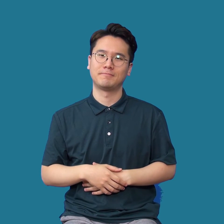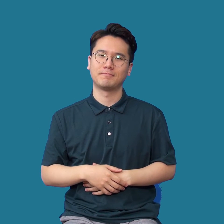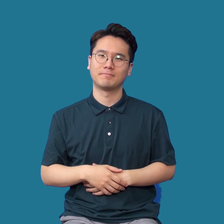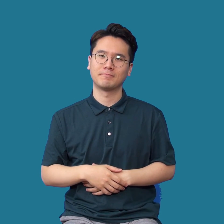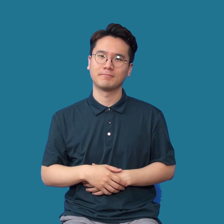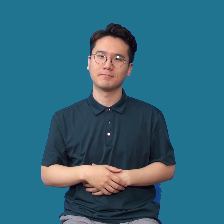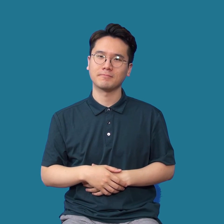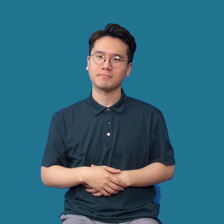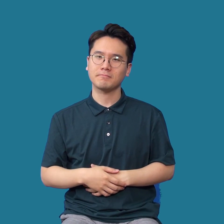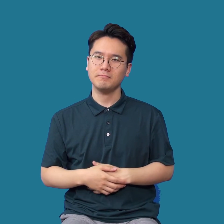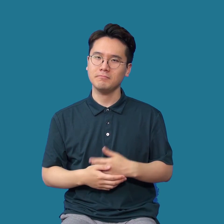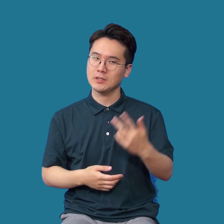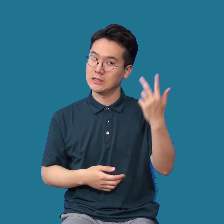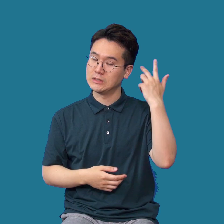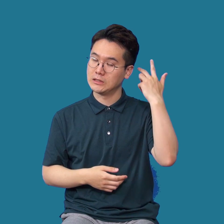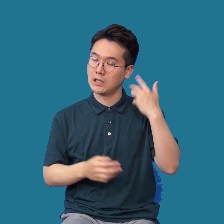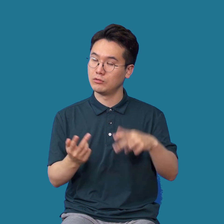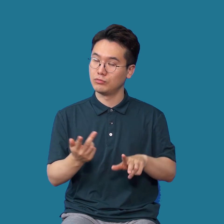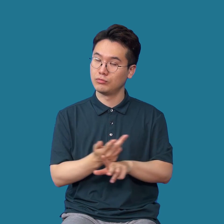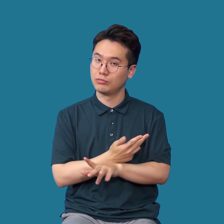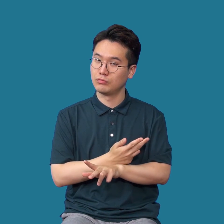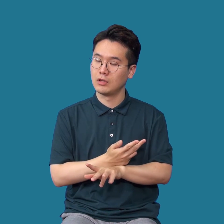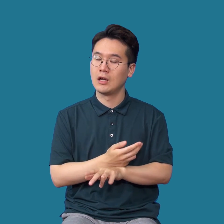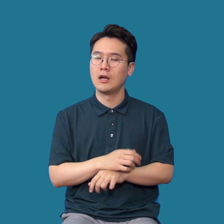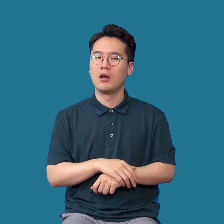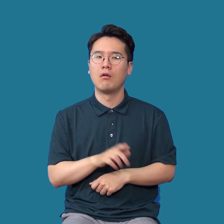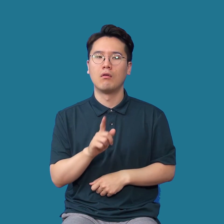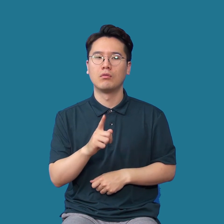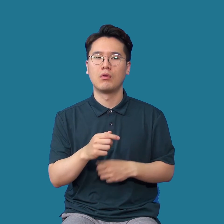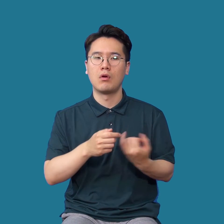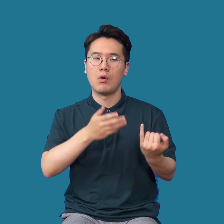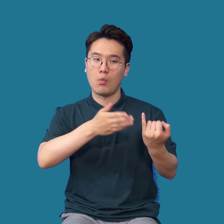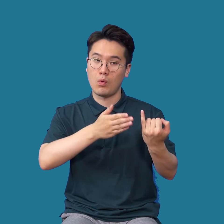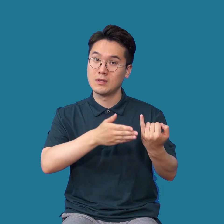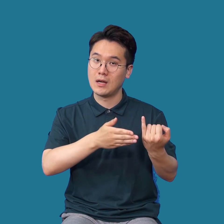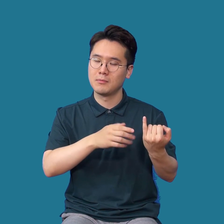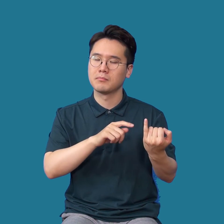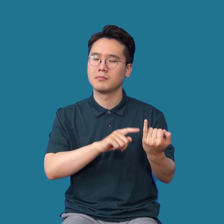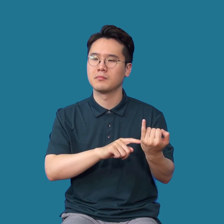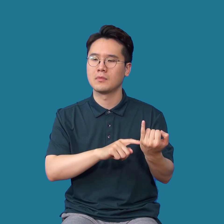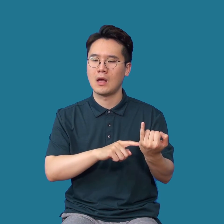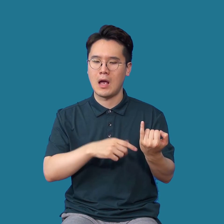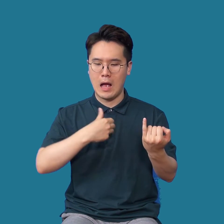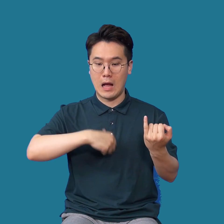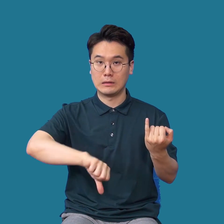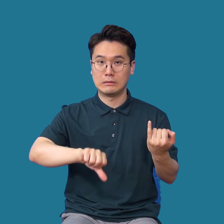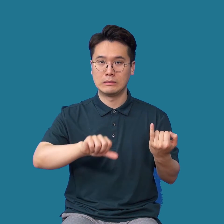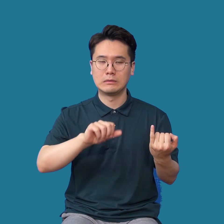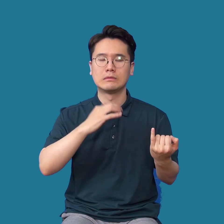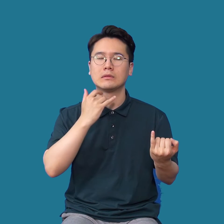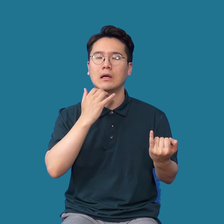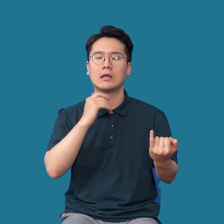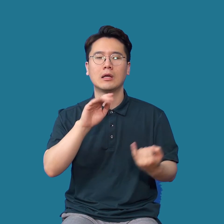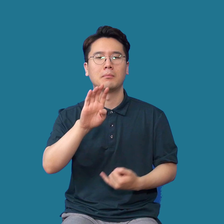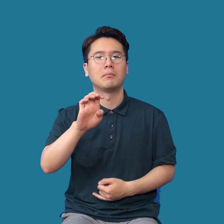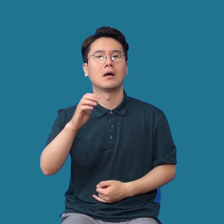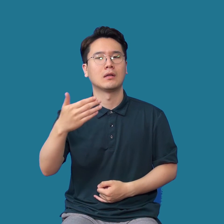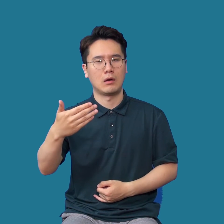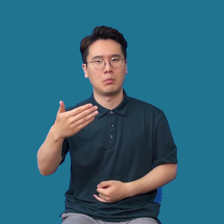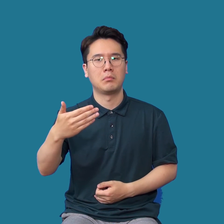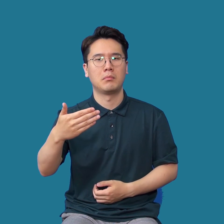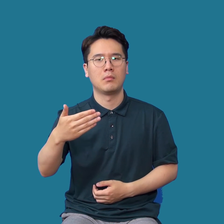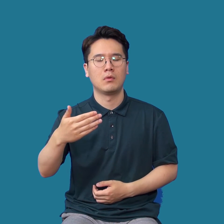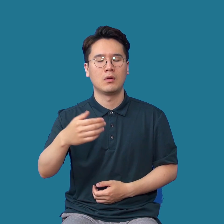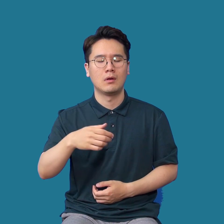지난주 중에도 우리 교회 어떤 권사님 49살 되는 아들을 먼저 떠나보냈습니다. 자식을